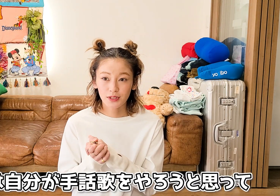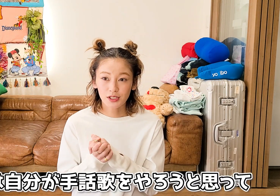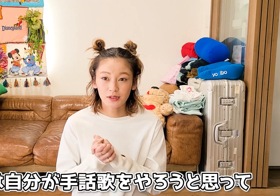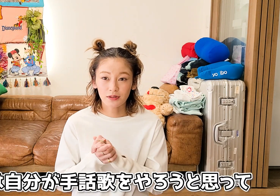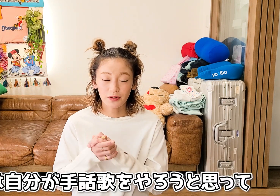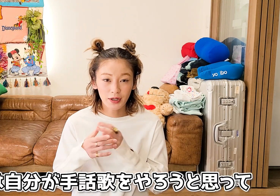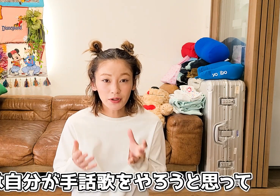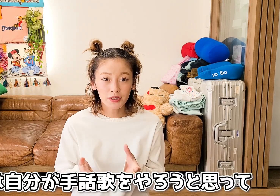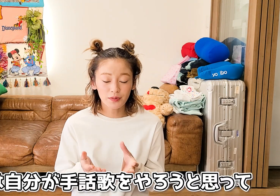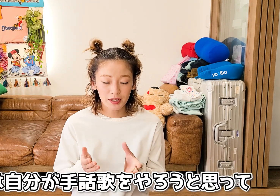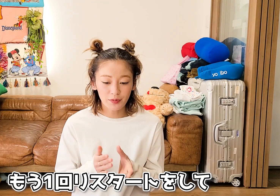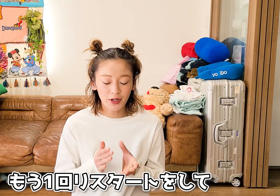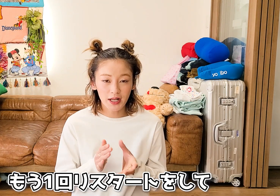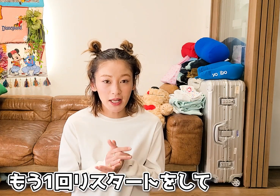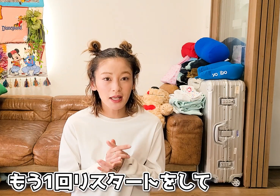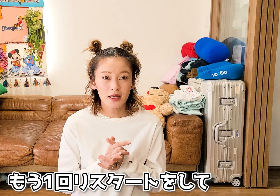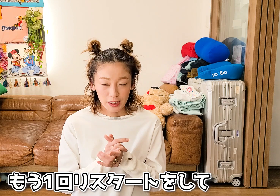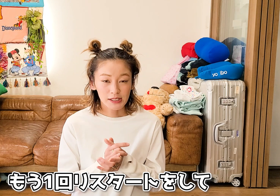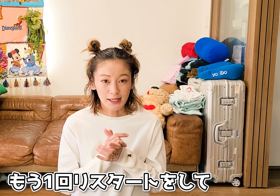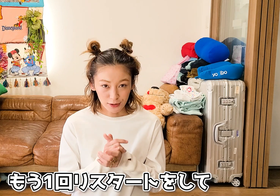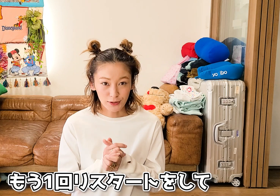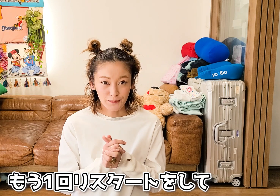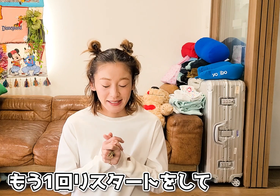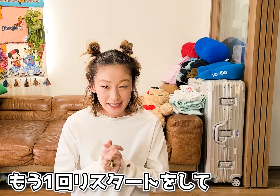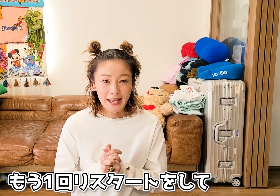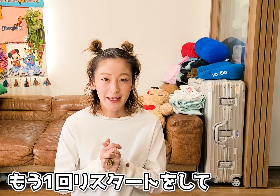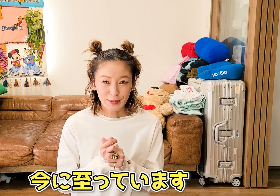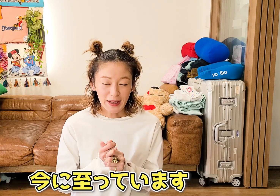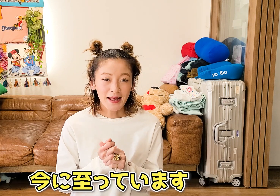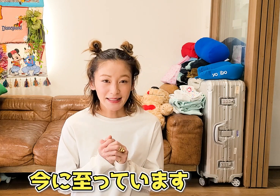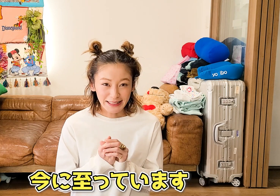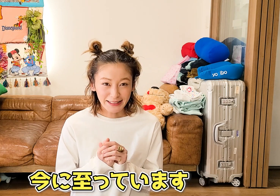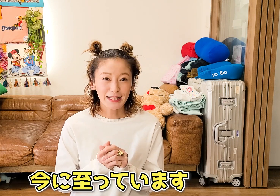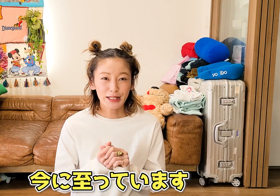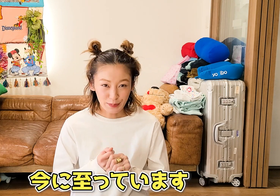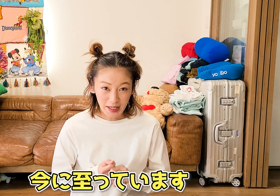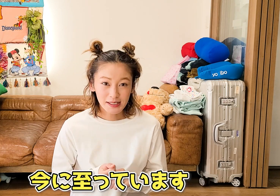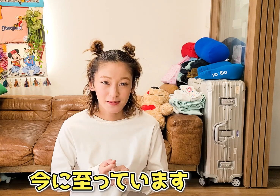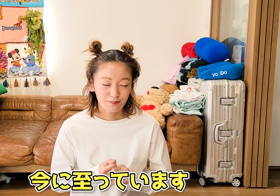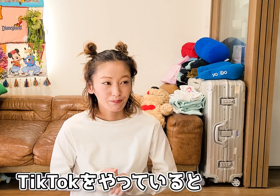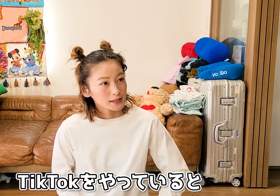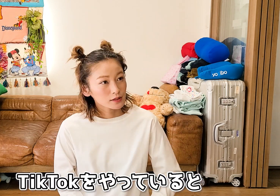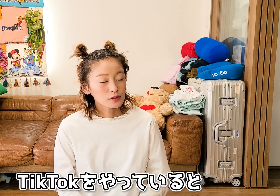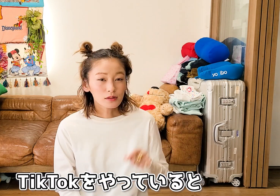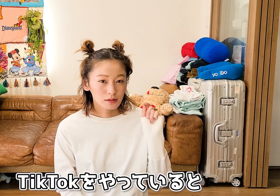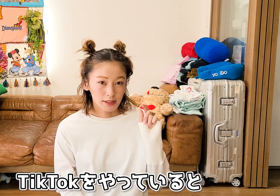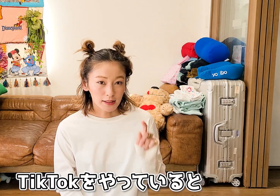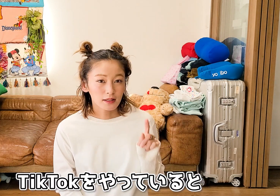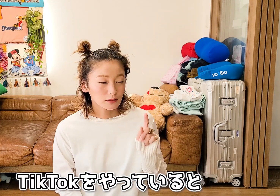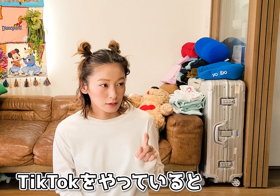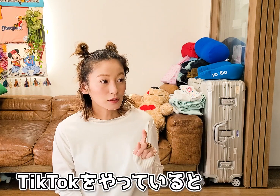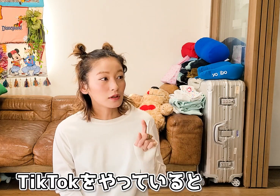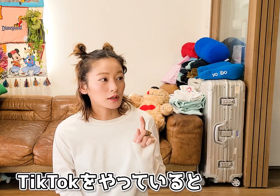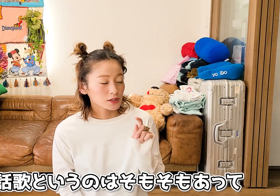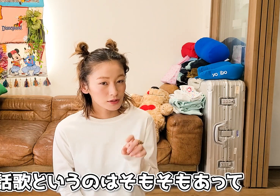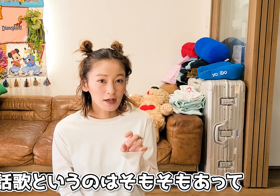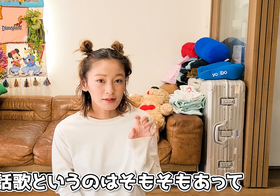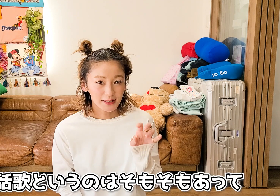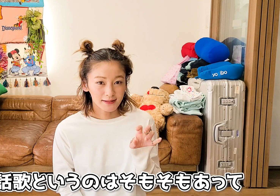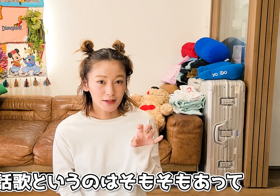手話歌をやろうって思って、もう一回リスタートして今に至っています。TikTok やってると、手話歌っていうの